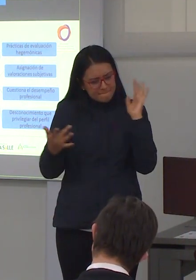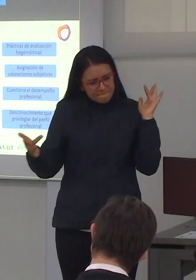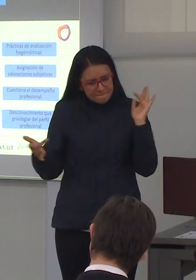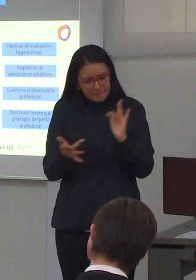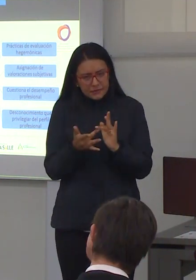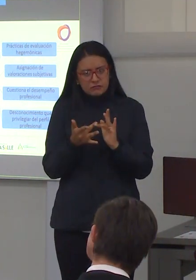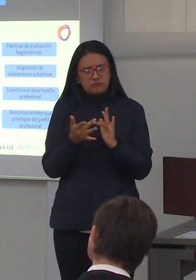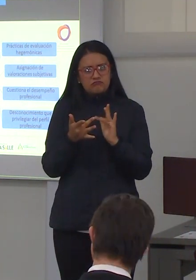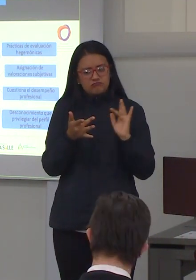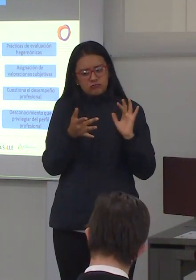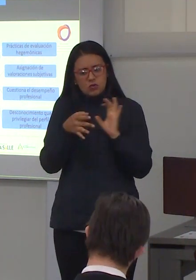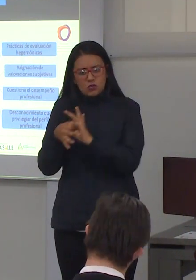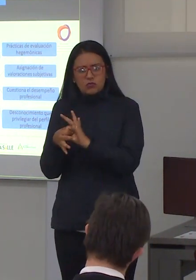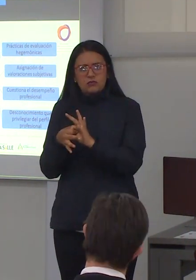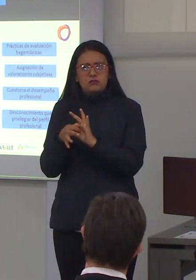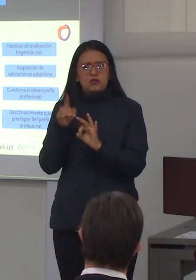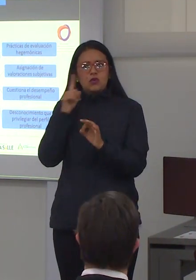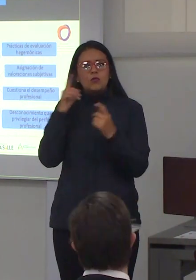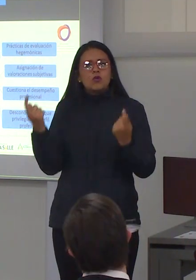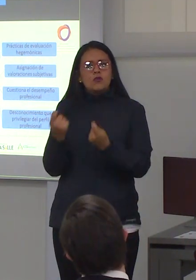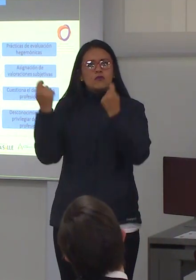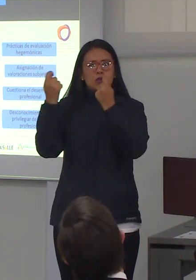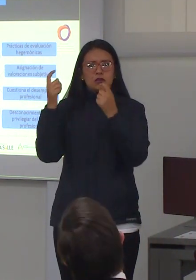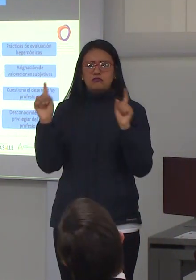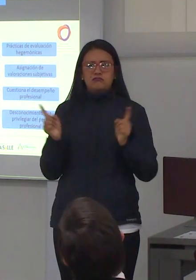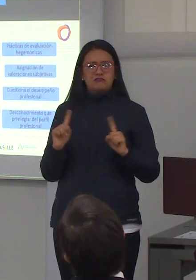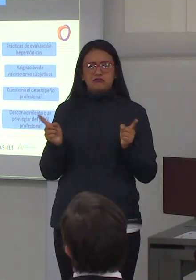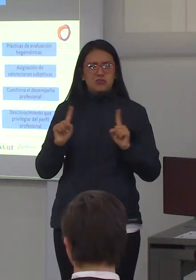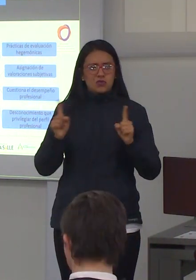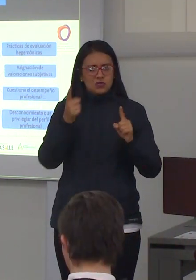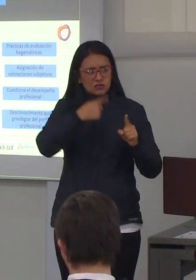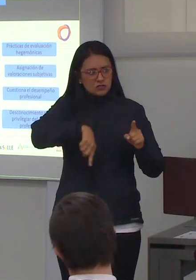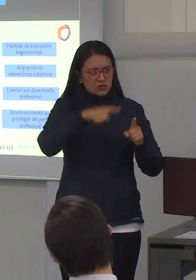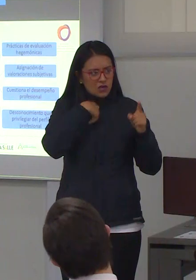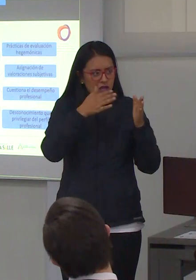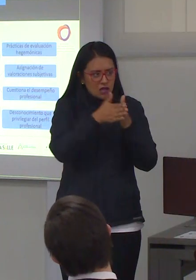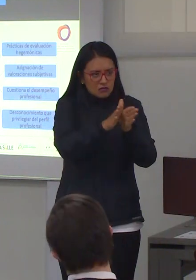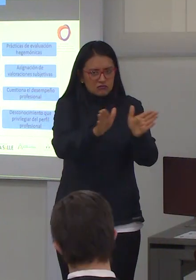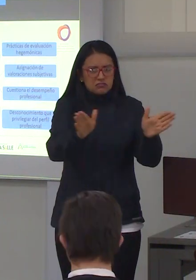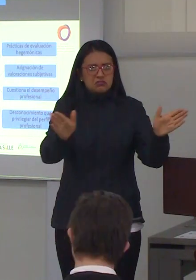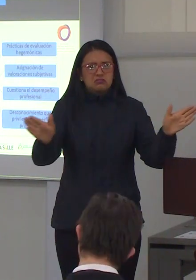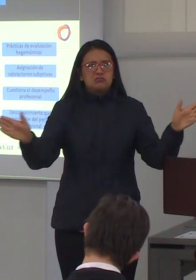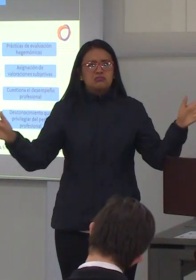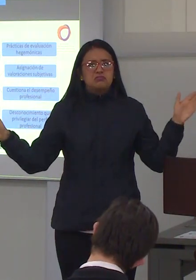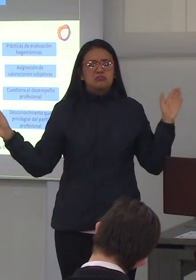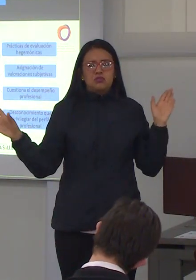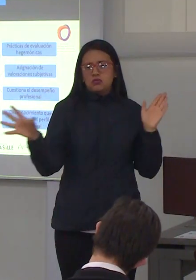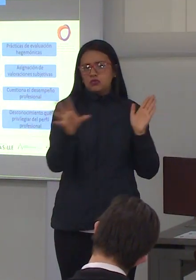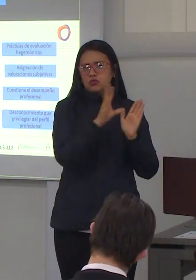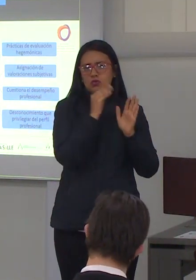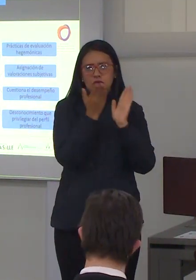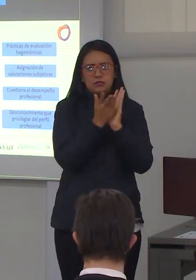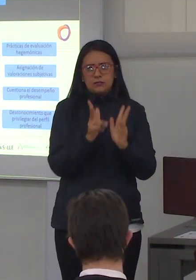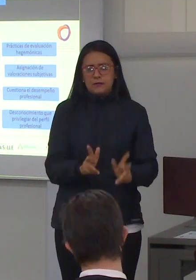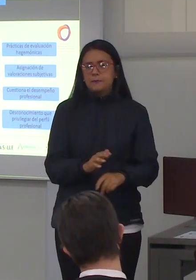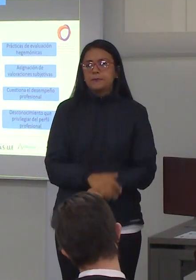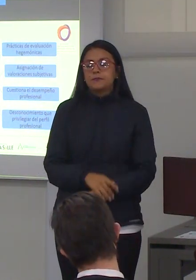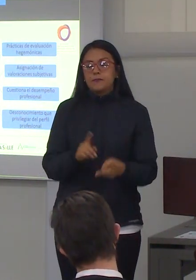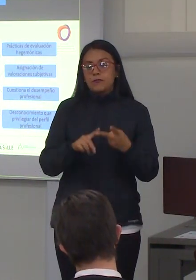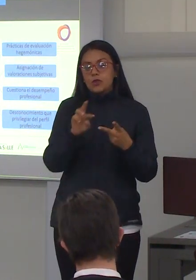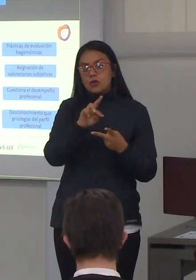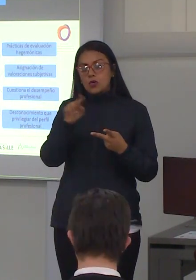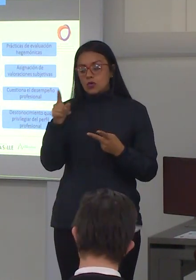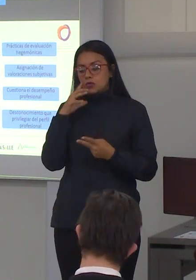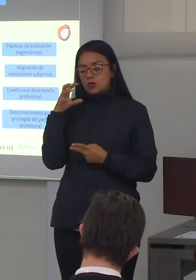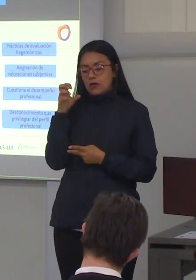que está amarrado como oferta, sino que nosotros, pues, abrimos todo el abanico para todos los estudiantes. Y el otro elemento